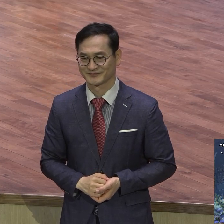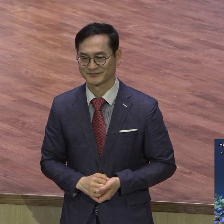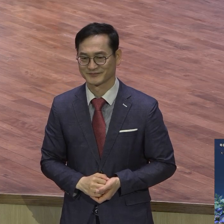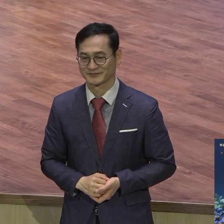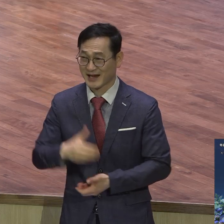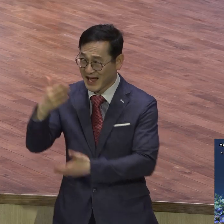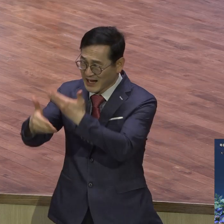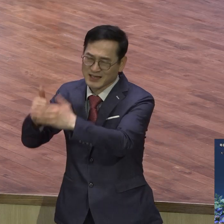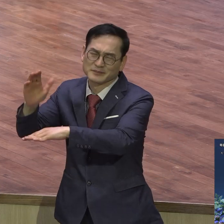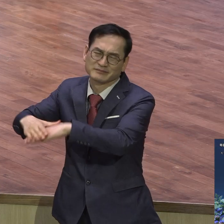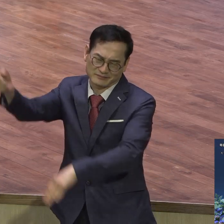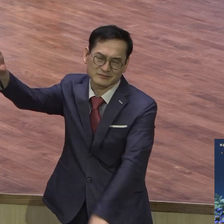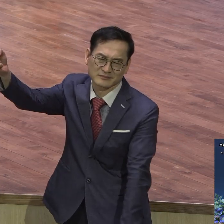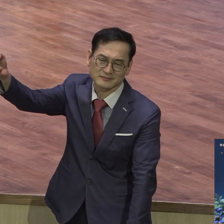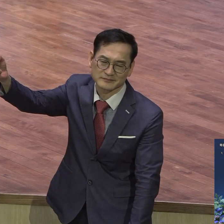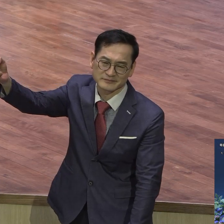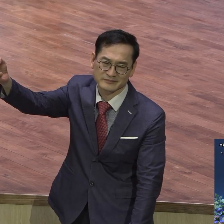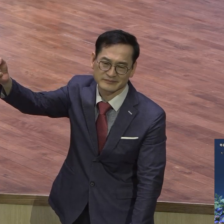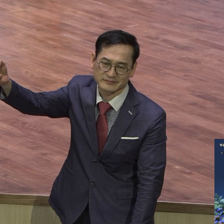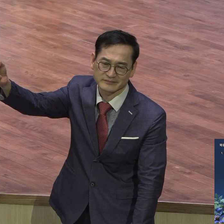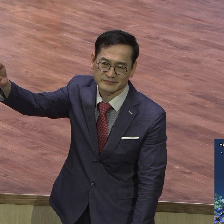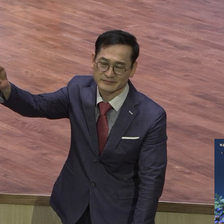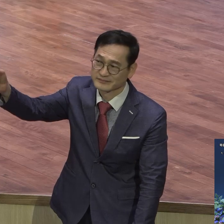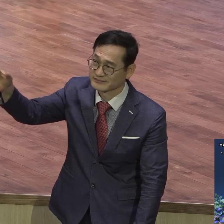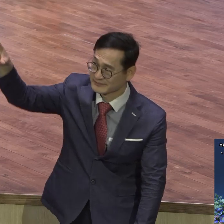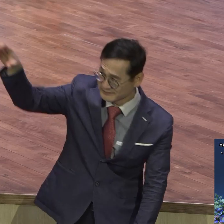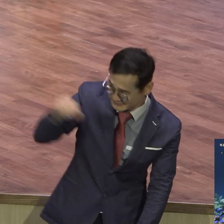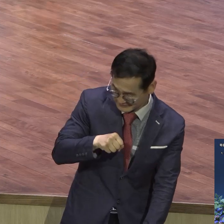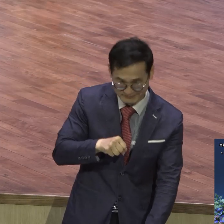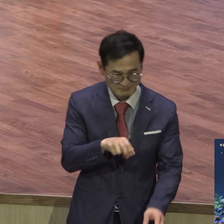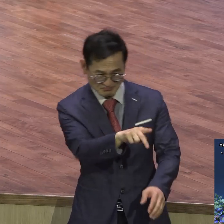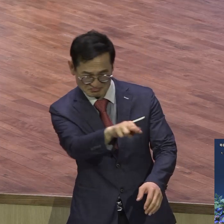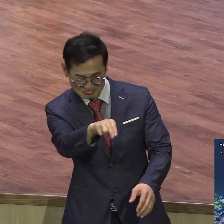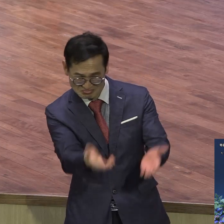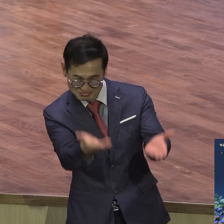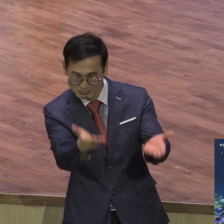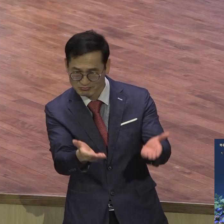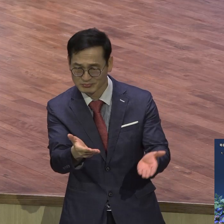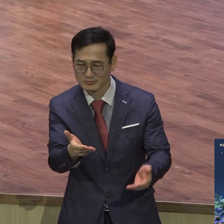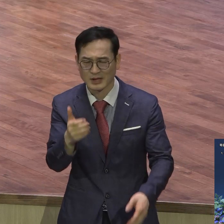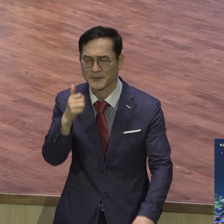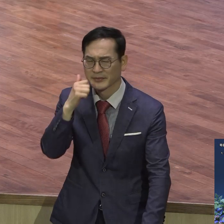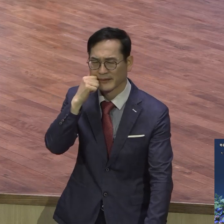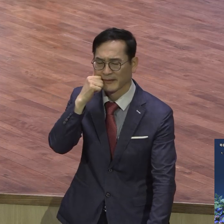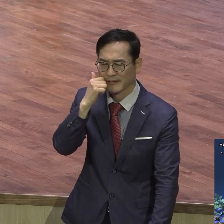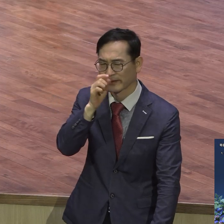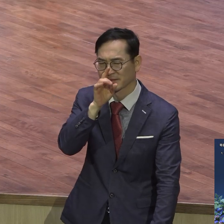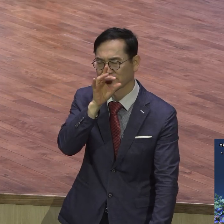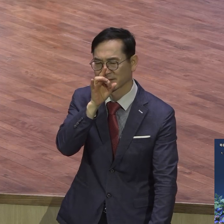고유 권한이라니까요 어떻게 그걸 사람이 이런니 저런니 판단합니까